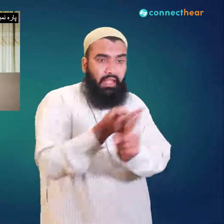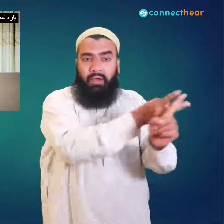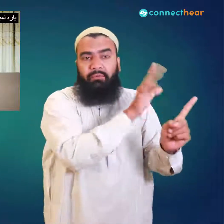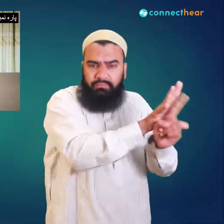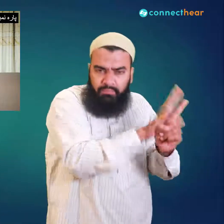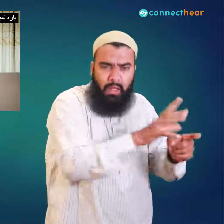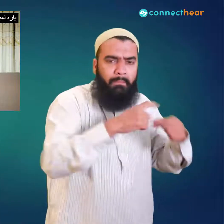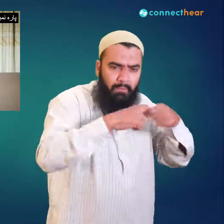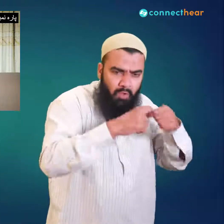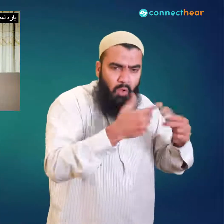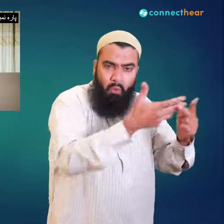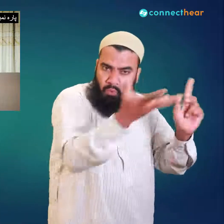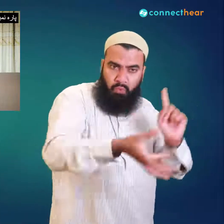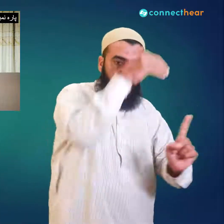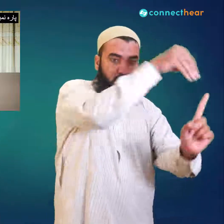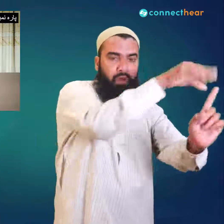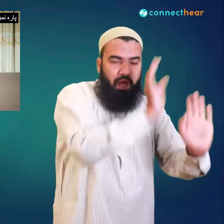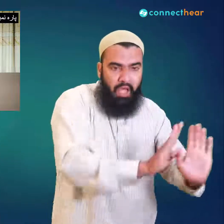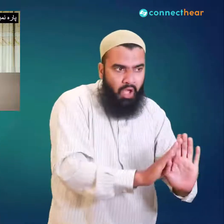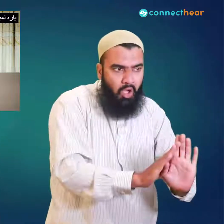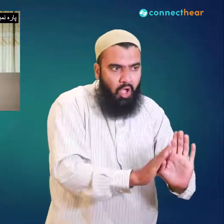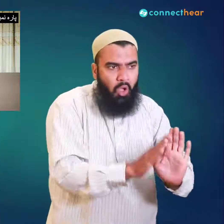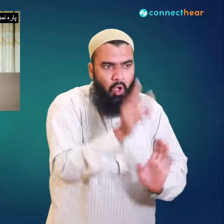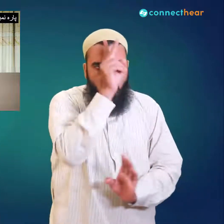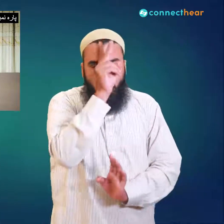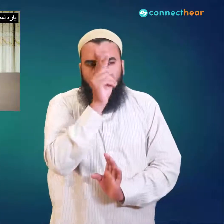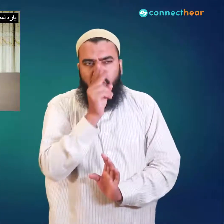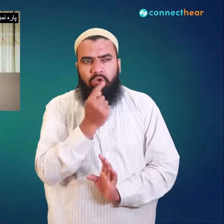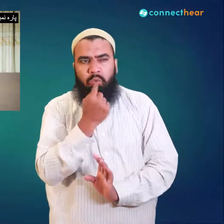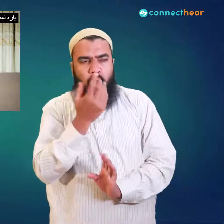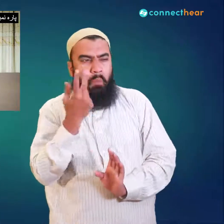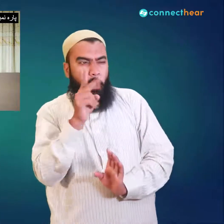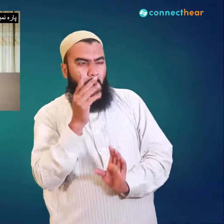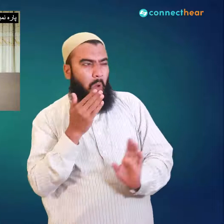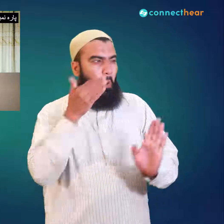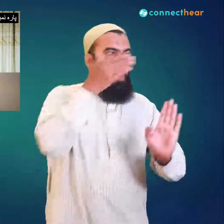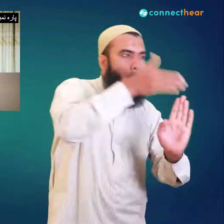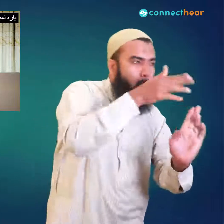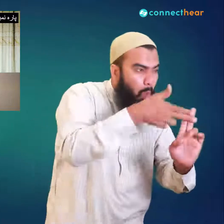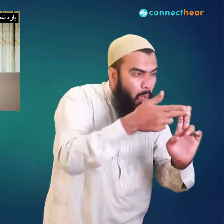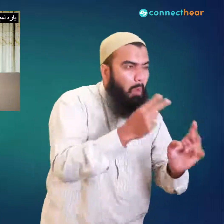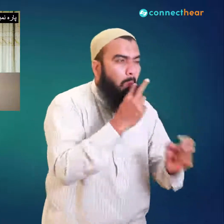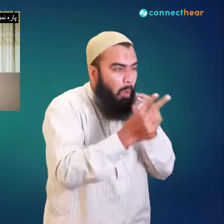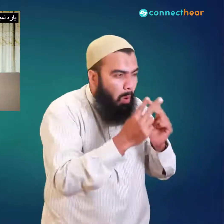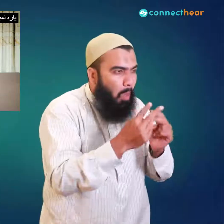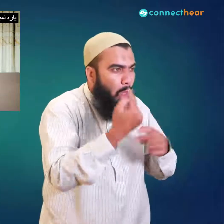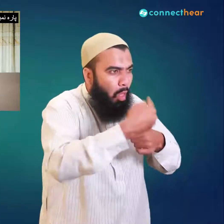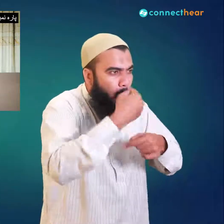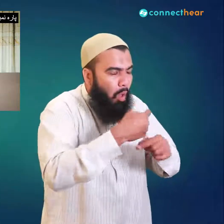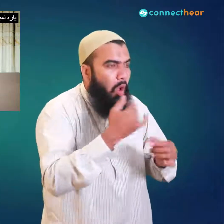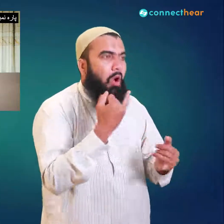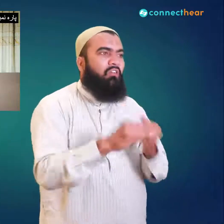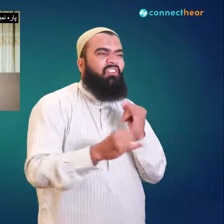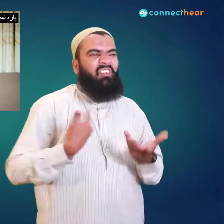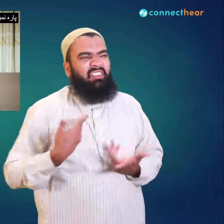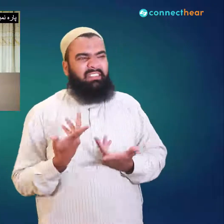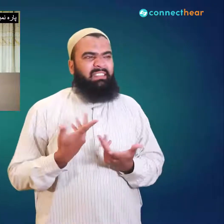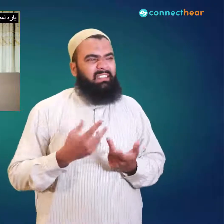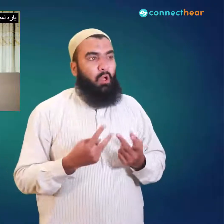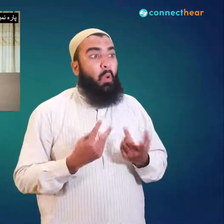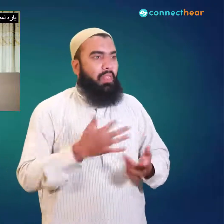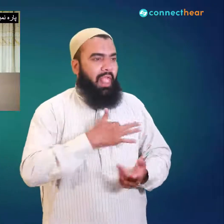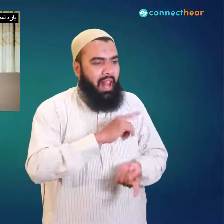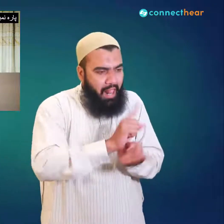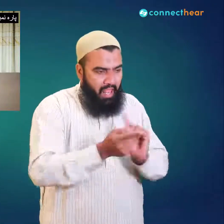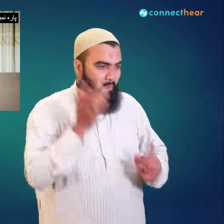منافقین یہ چاہتے تھے کہ ہمیں کوئی ایسی جگہ میسر آ جائے جہاں ہم مل بیٹھ کر مشورے کریں اور آئندہ